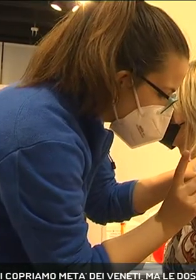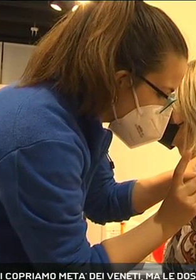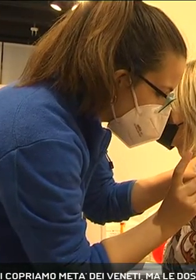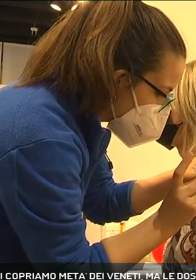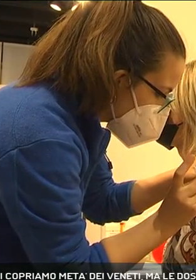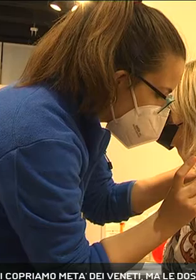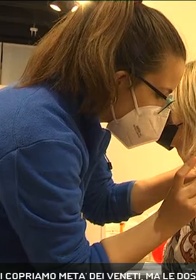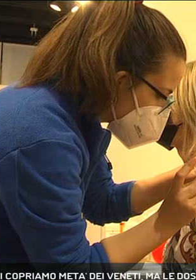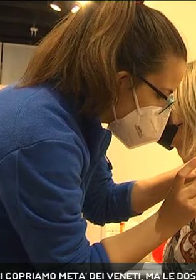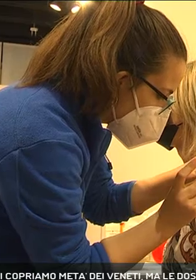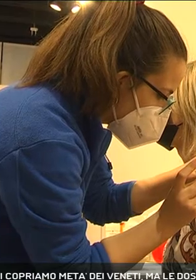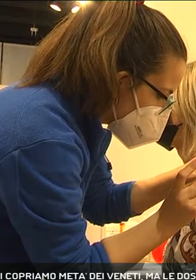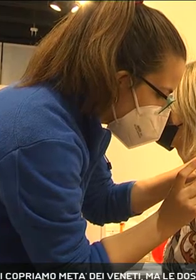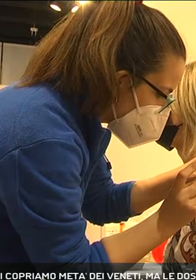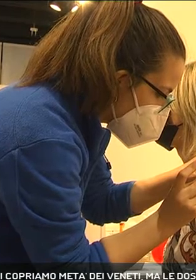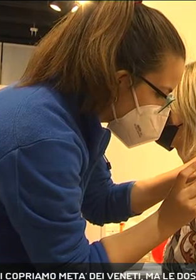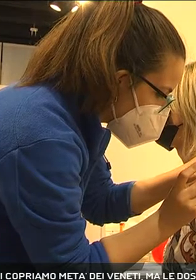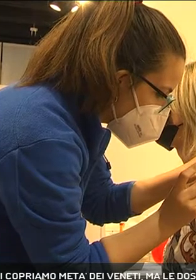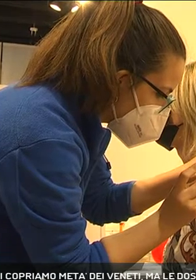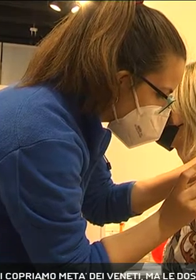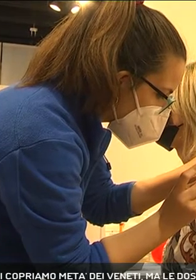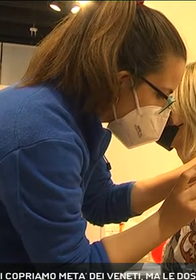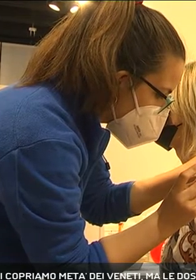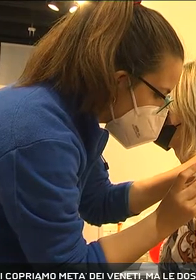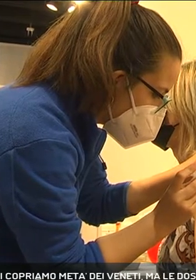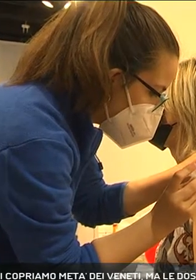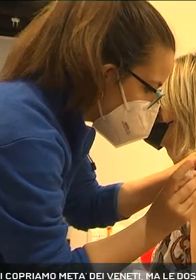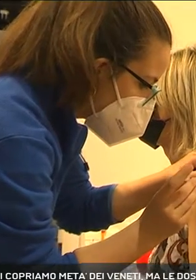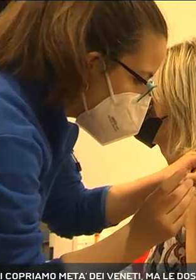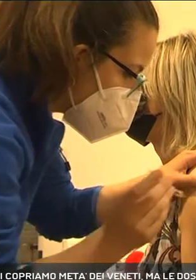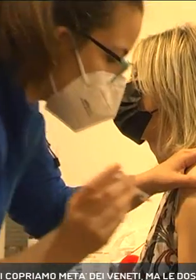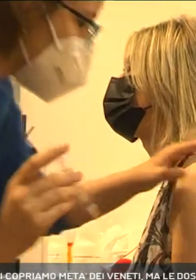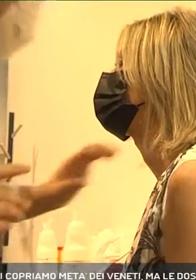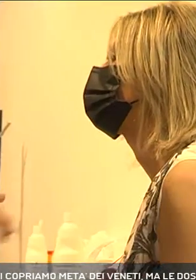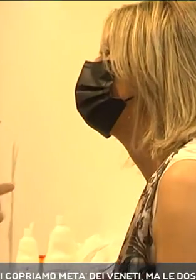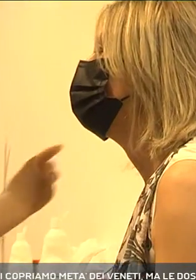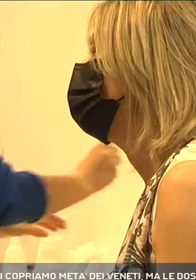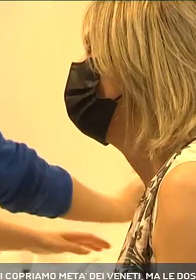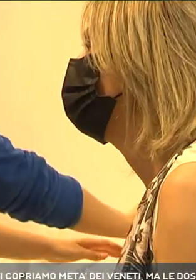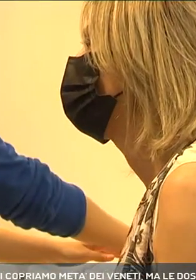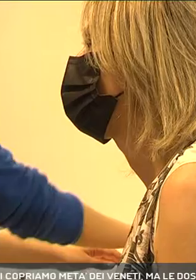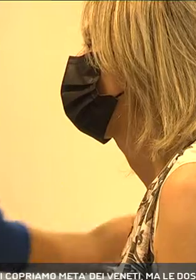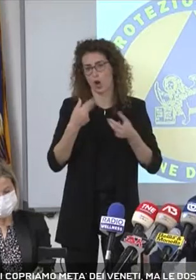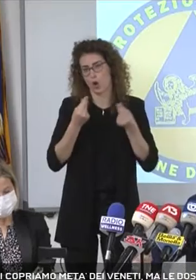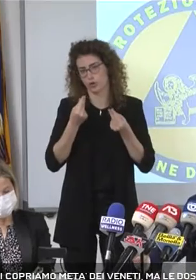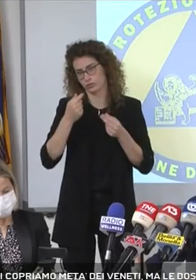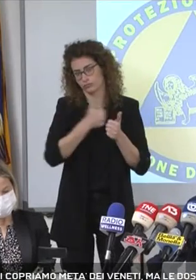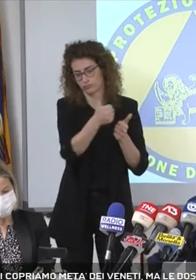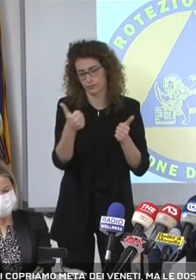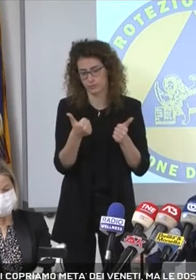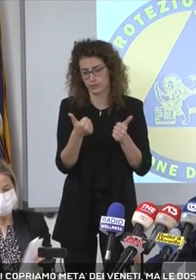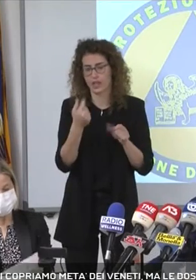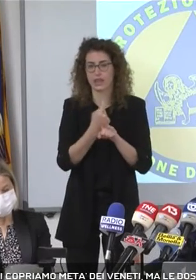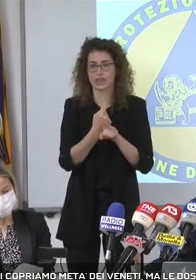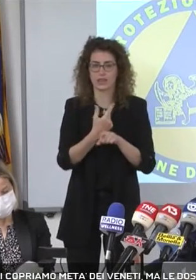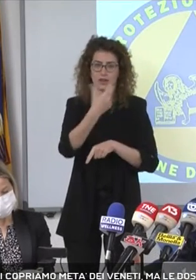giorni. In questo momento in magazzino ne abbiamo 178.000 dosi e i conti li fate da soli. Dobbiamo vaccinare oggi, domani